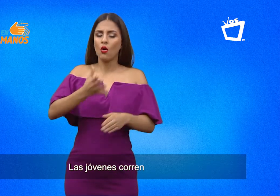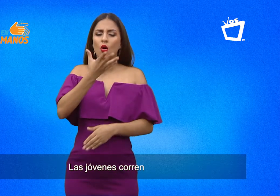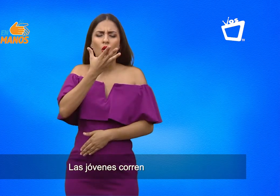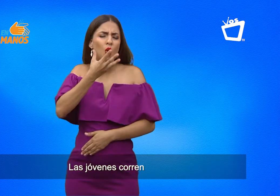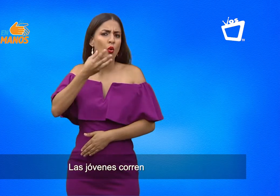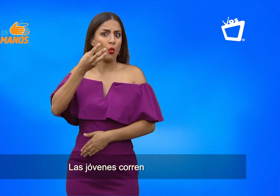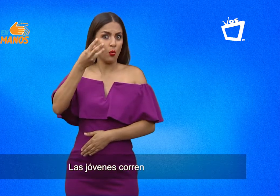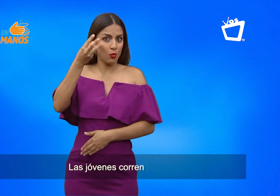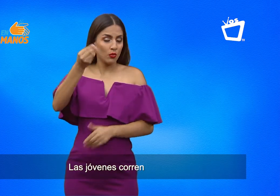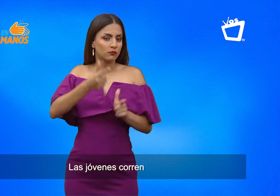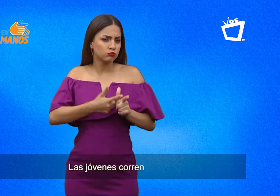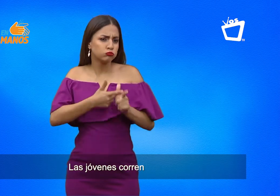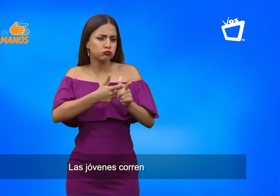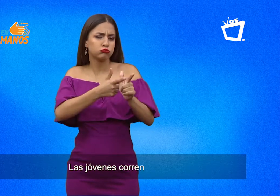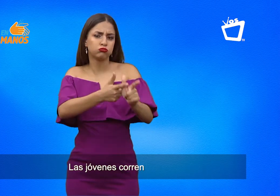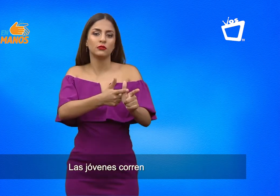las jóvenes corren